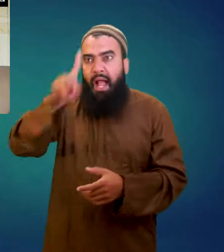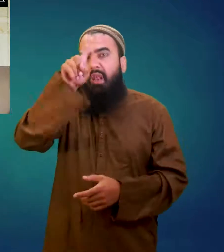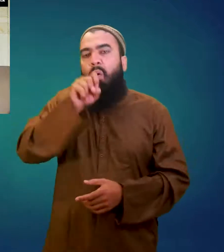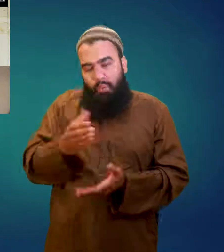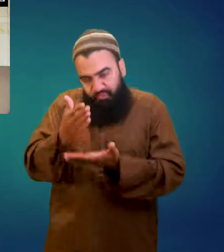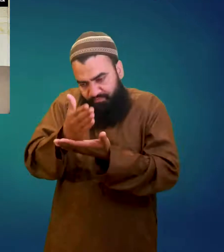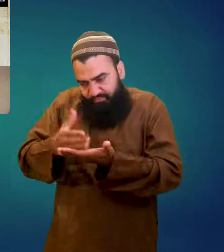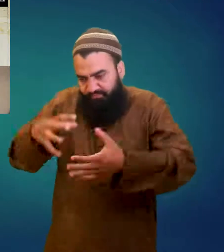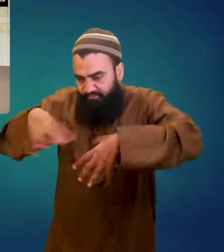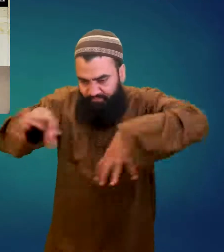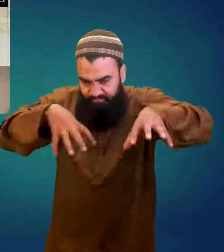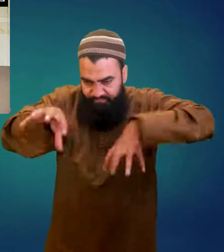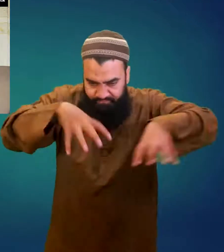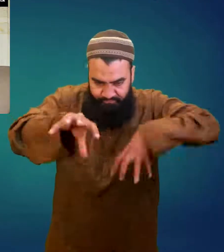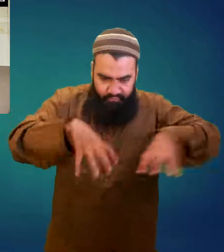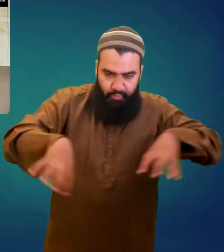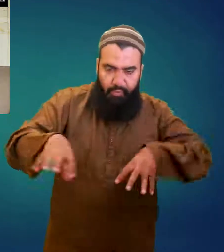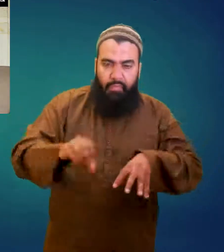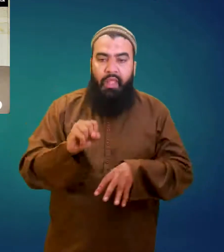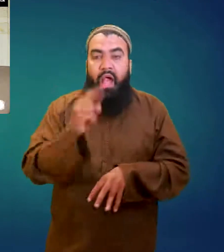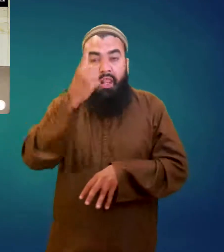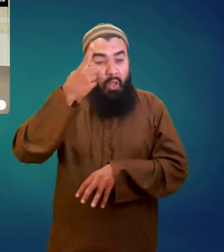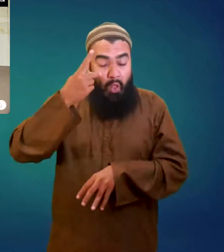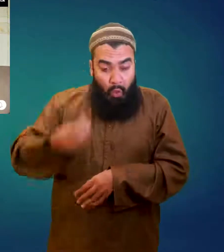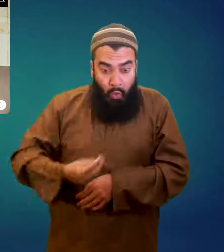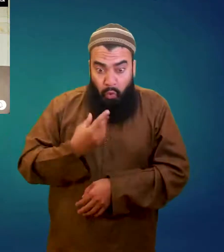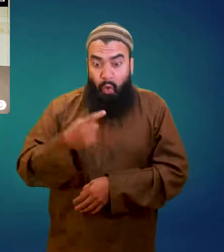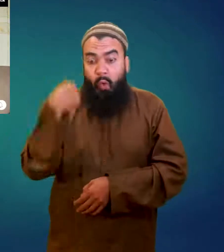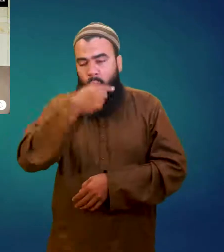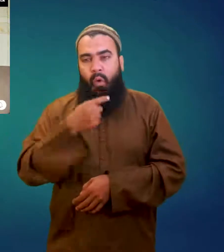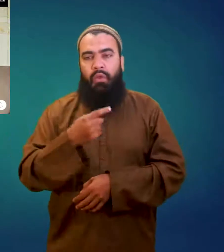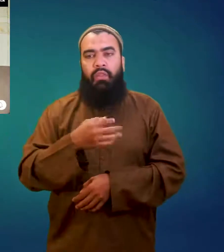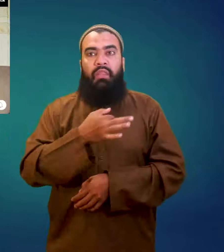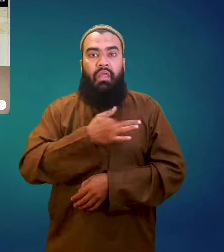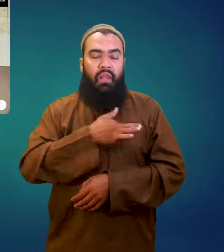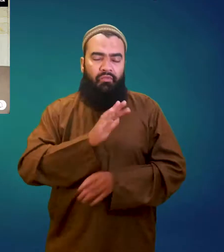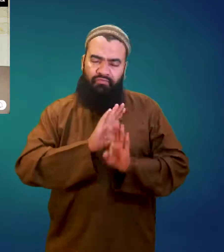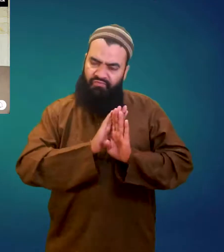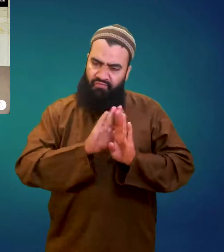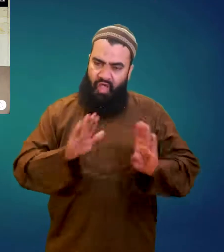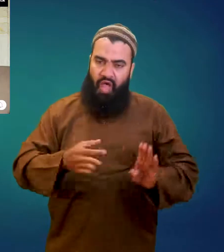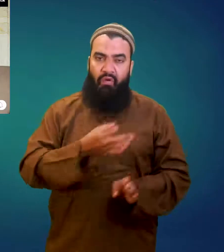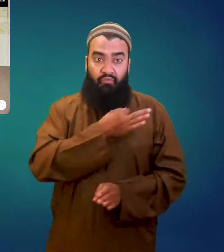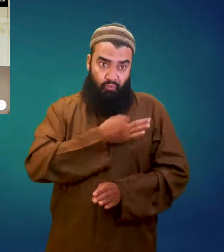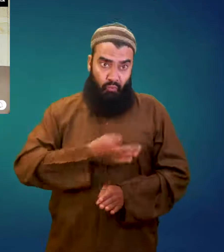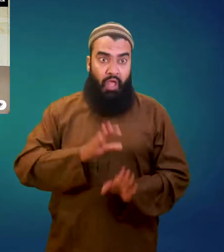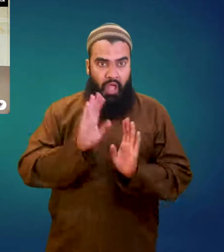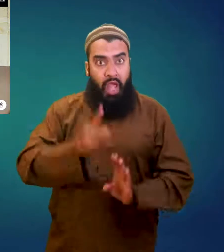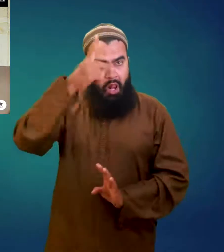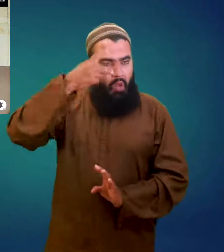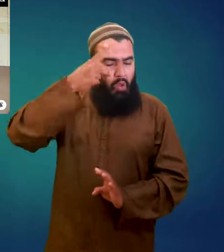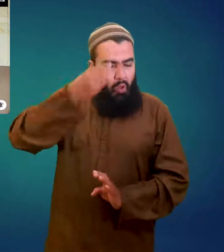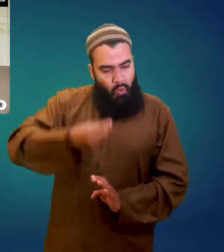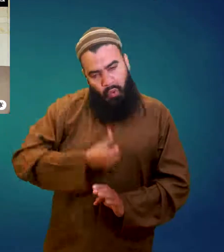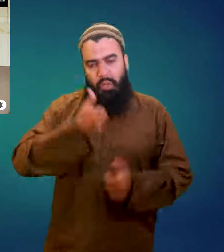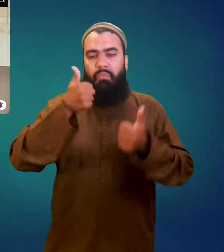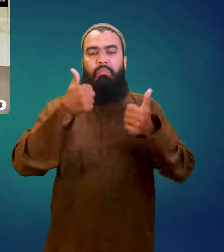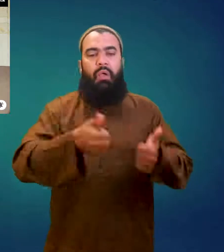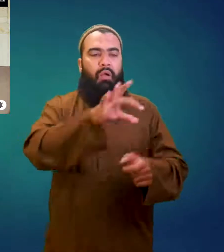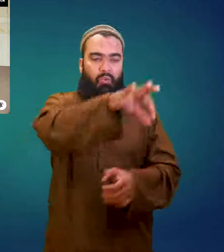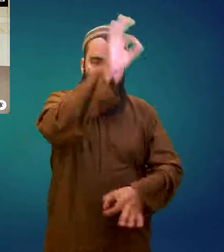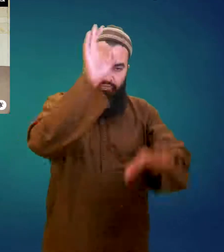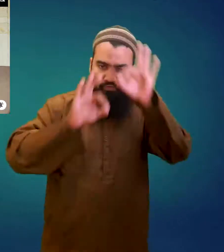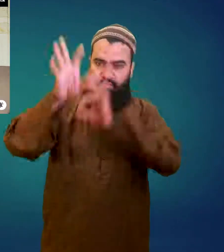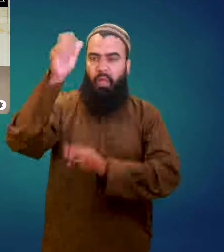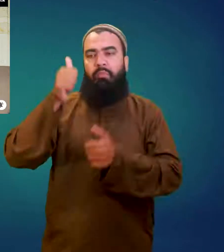اللہ کے نزدیک تم میں سب سے زیادہ مکرم اور مقرب وہ ہے کہ جو تم میں سب سے زیادہ تقوی اختیار